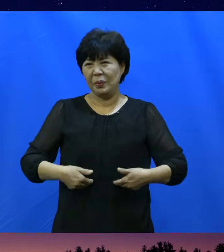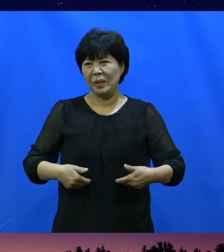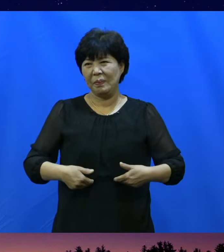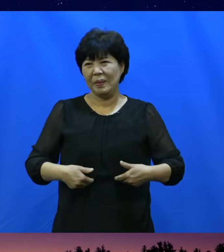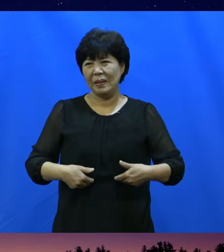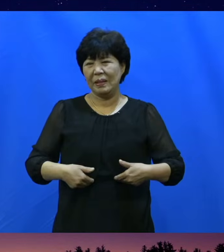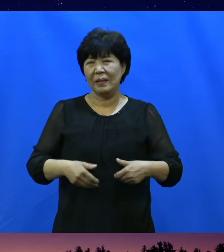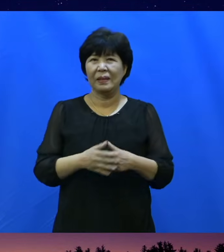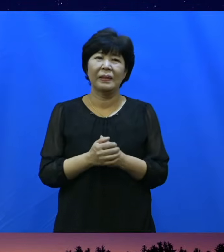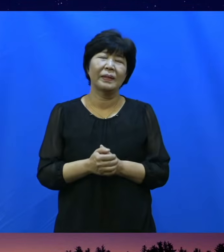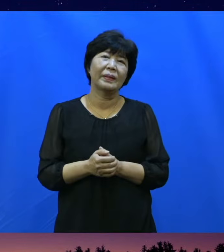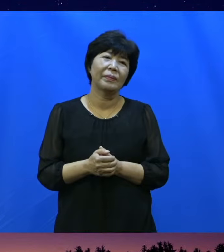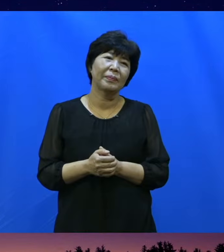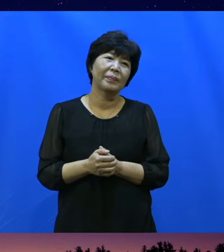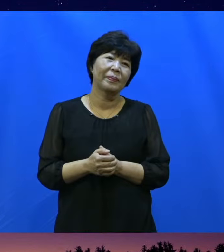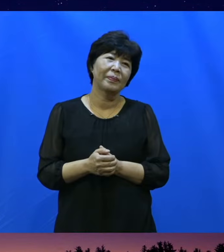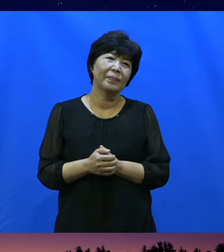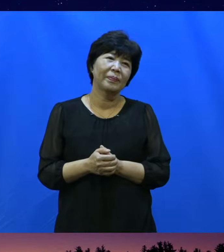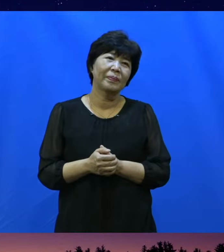성령은 책망하시는 겁니다.